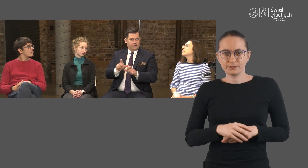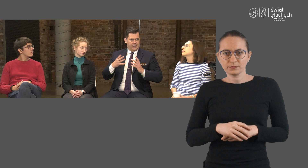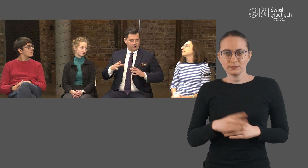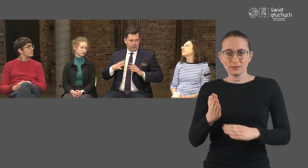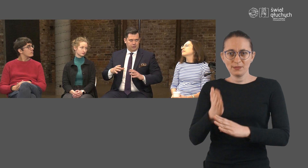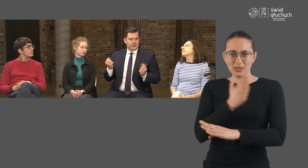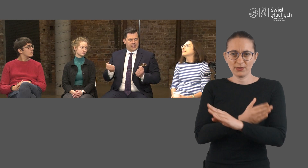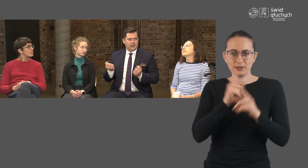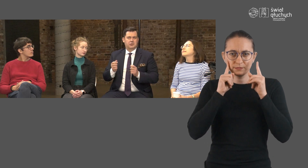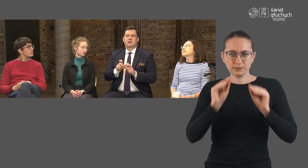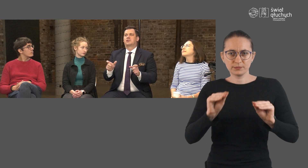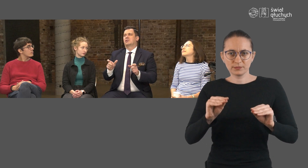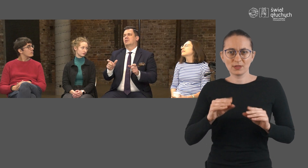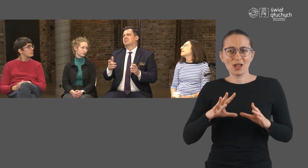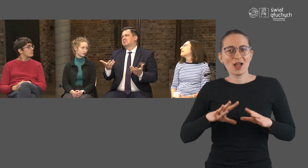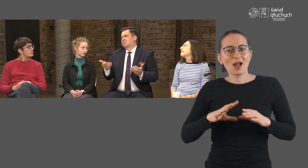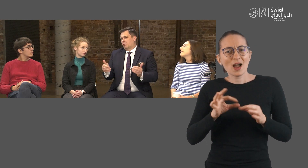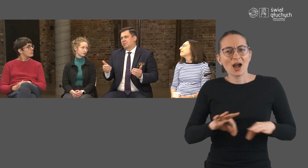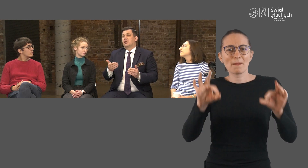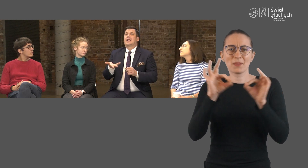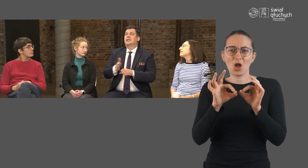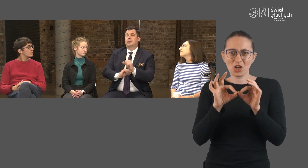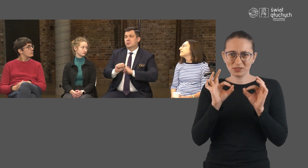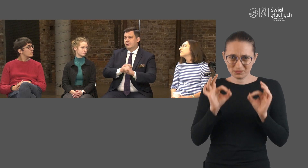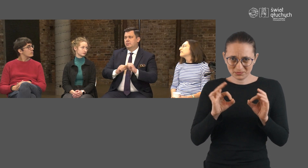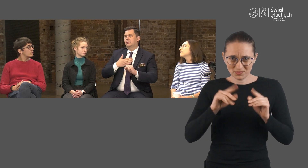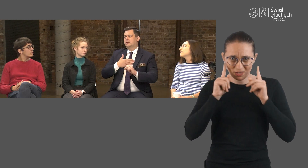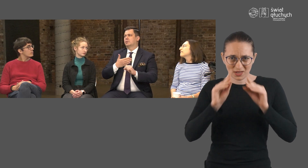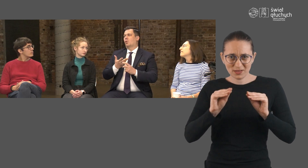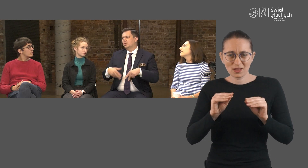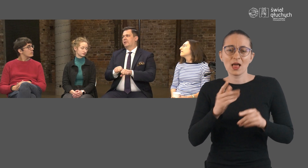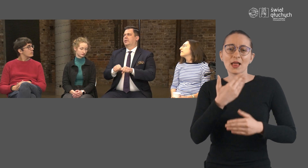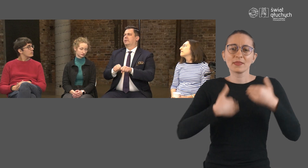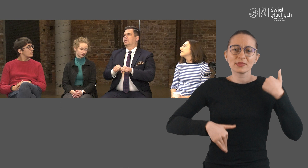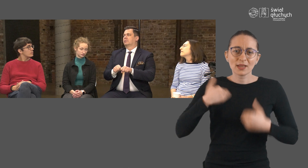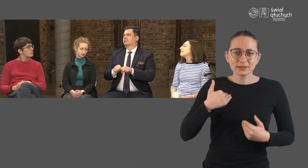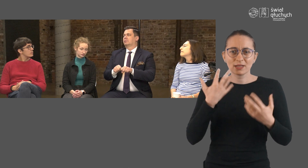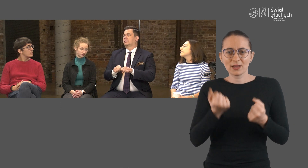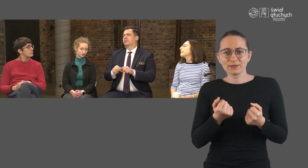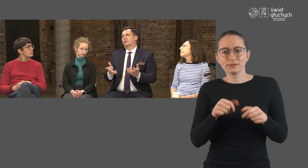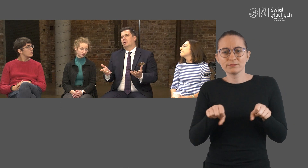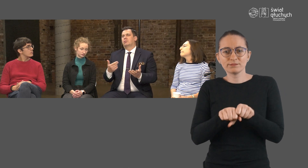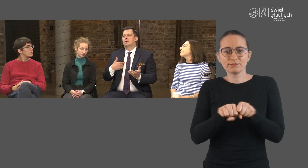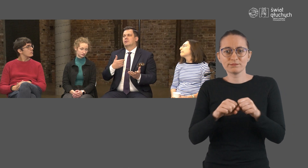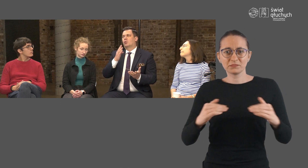edukacji, czy warto się starać, czy można być niepełnosprawnym i mieć usprawiedliwienie. Bo ja jestem